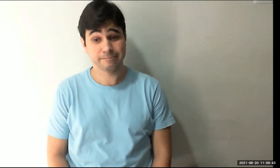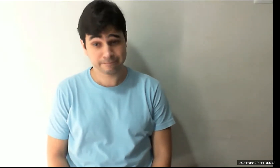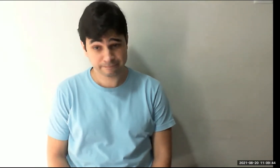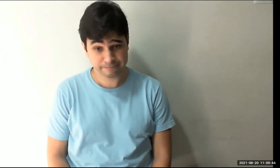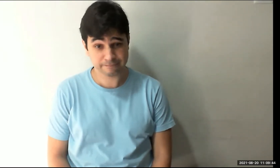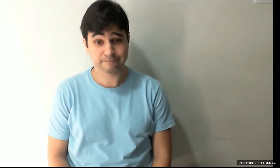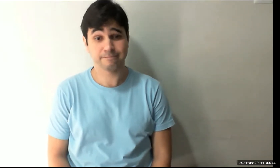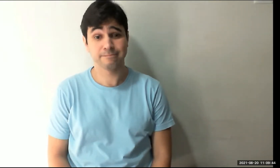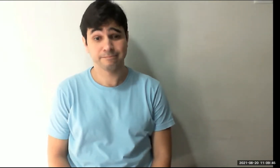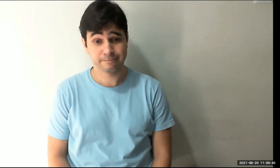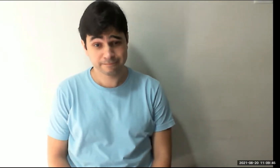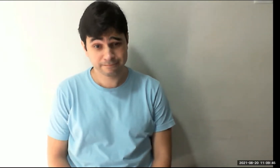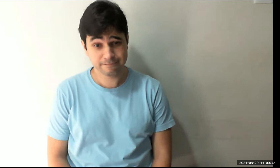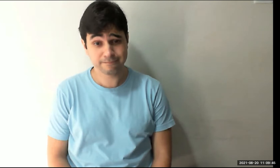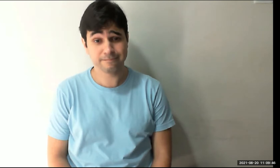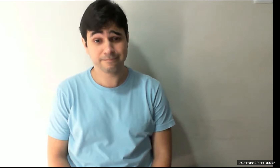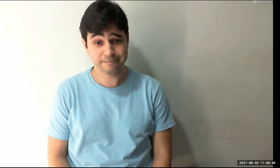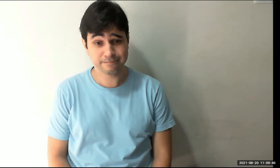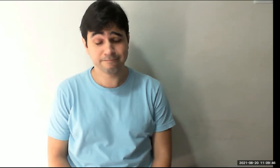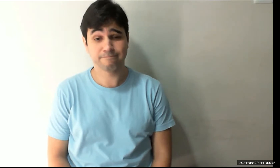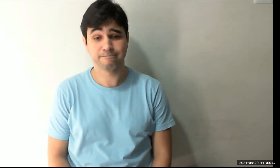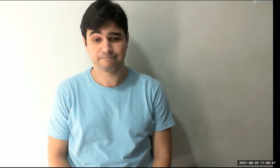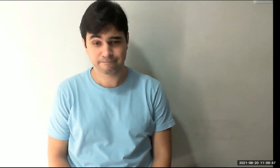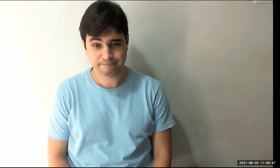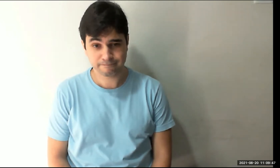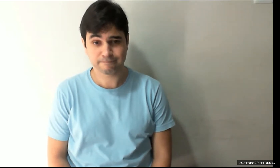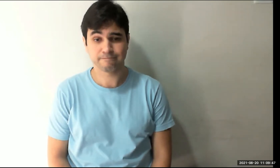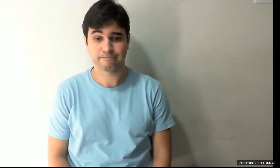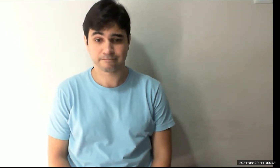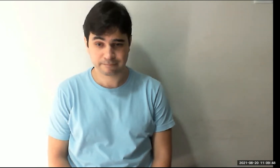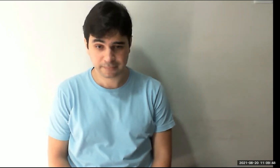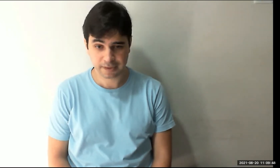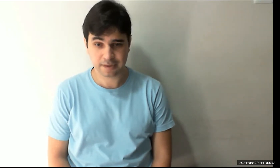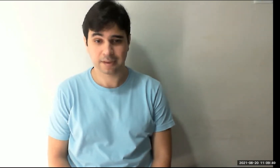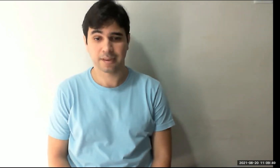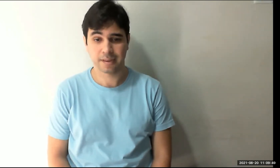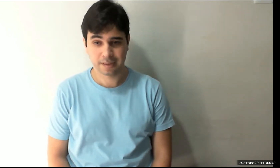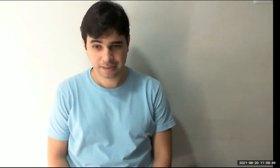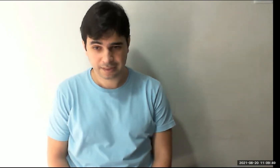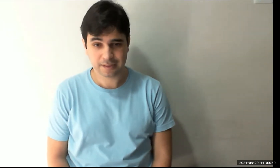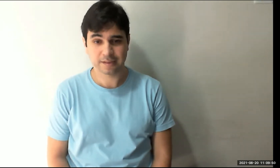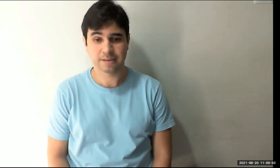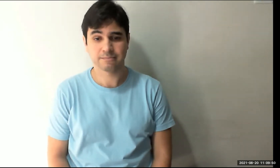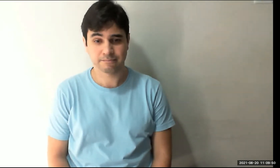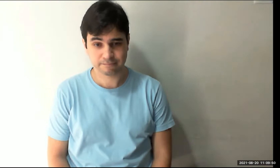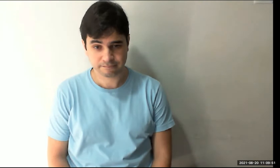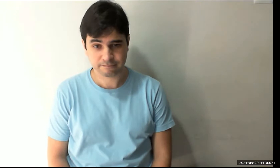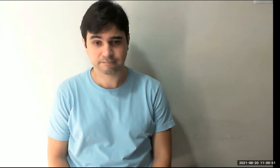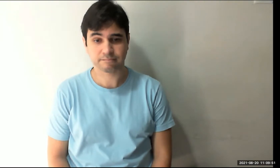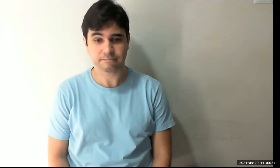interessante você ir lá, né? Quer dizer, espera convidar, né? Convidarem você, né?